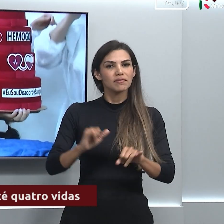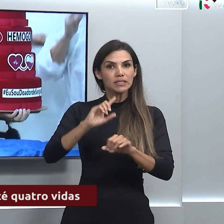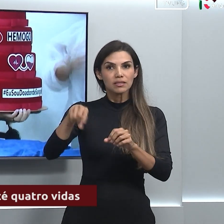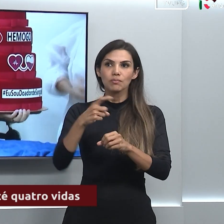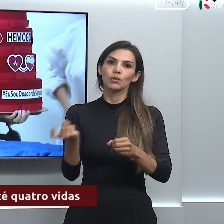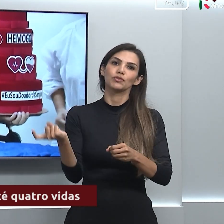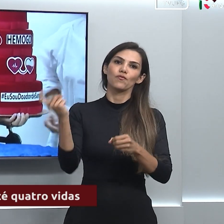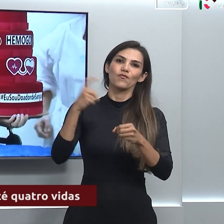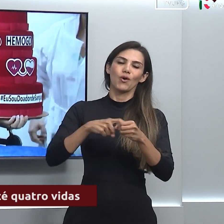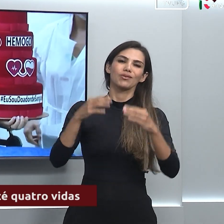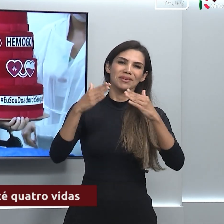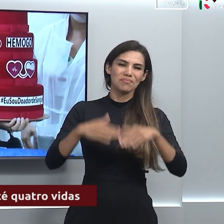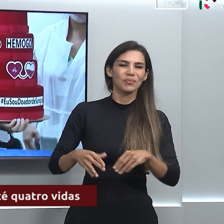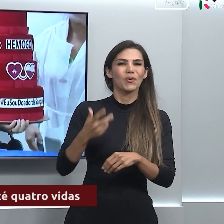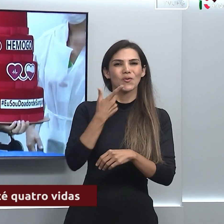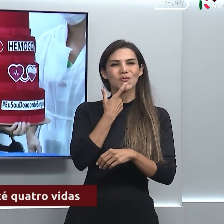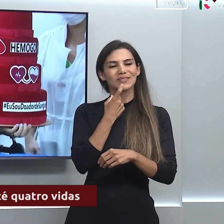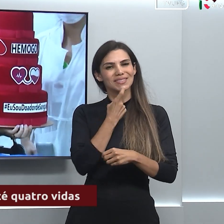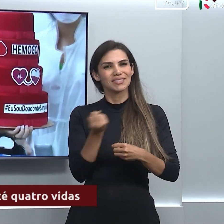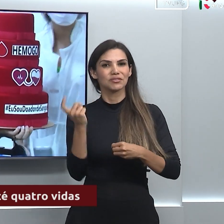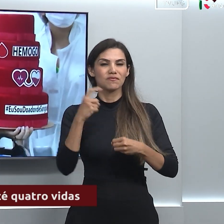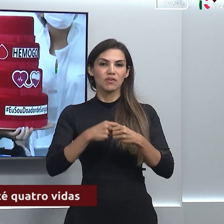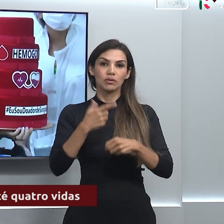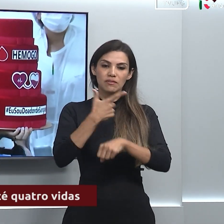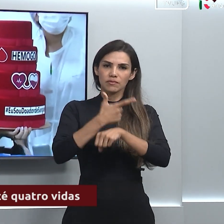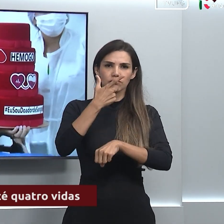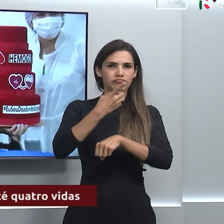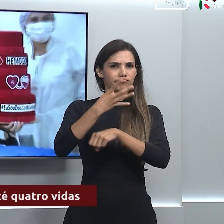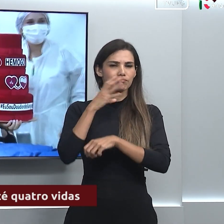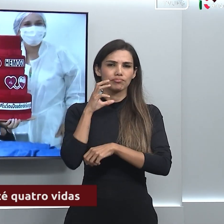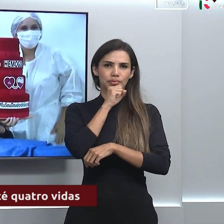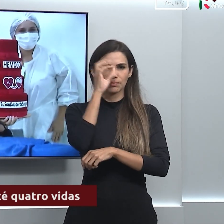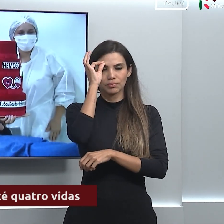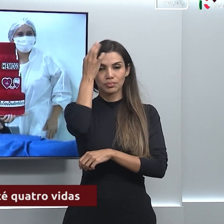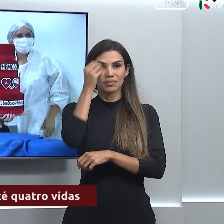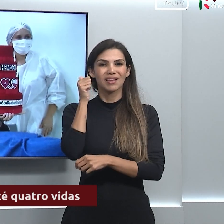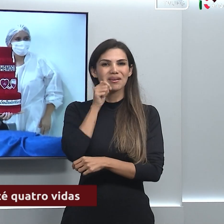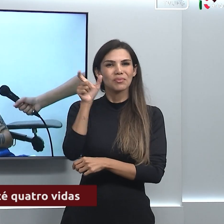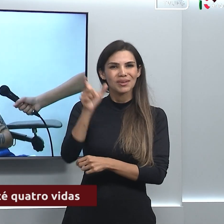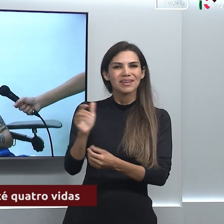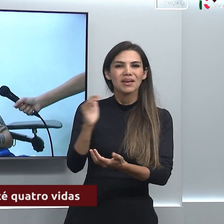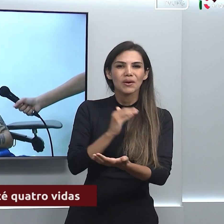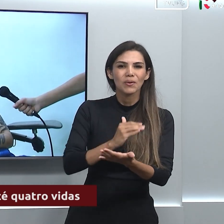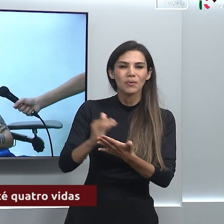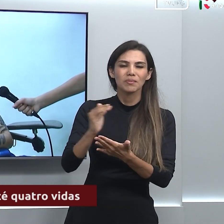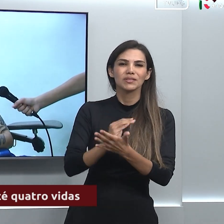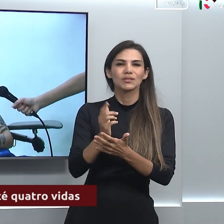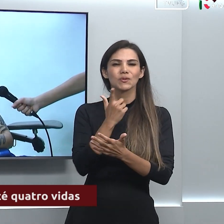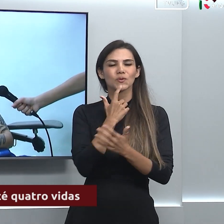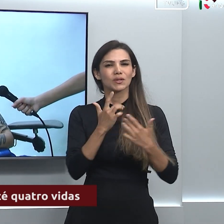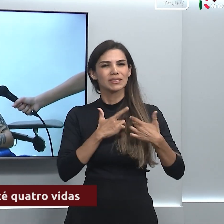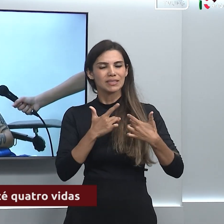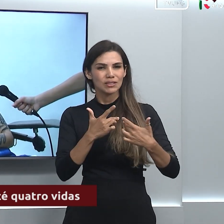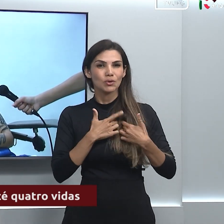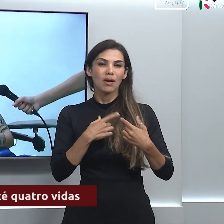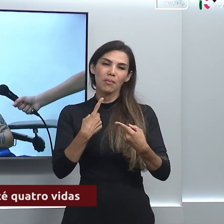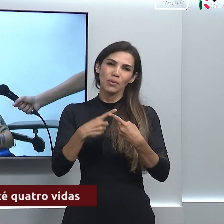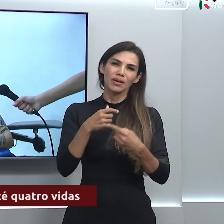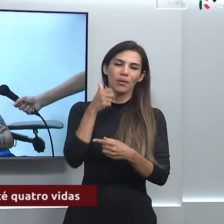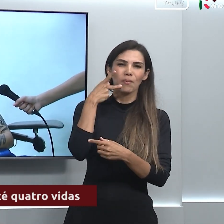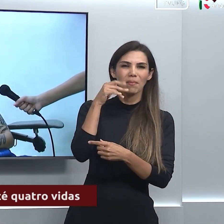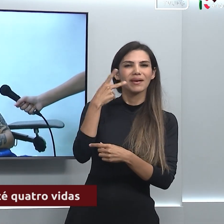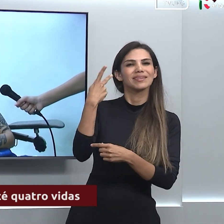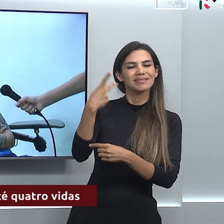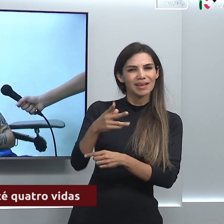Rita de Cássia é doadora de sangue há 2 anos. Ela começou a doar a partir de uma necessidade do pai. Ele passou um tempo na UTI e